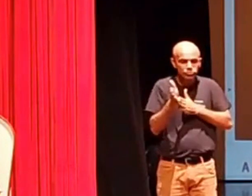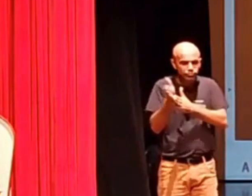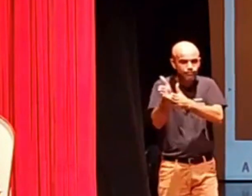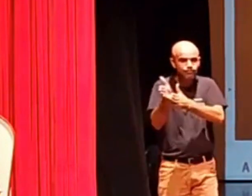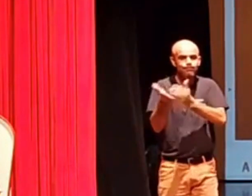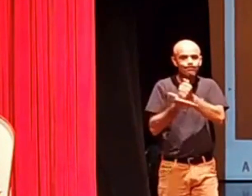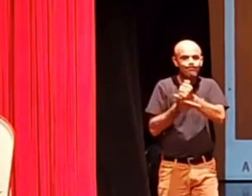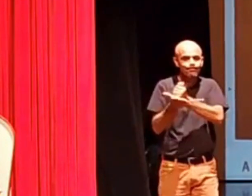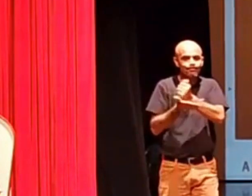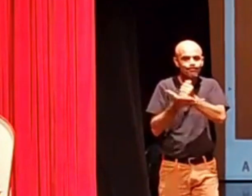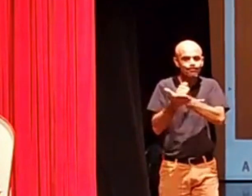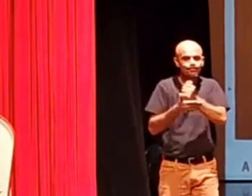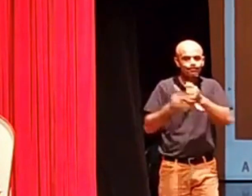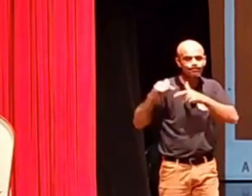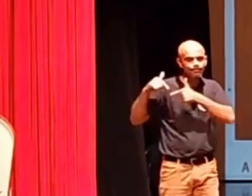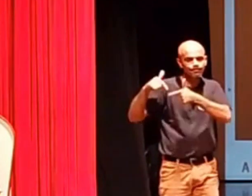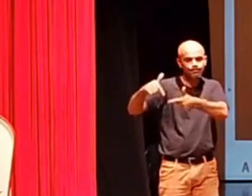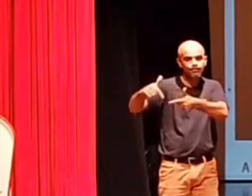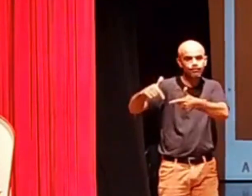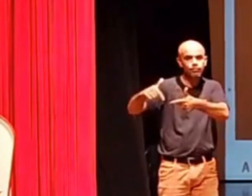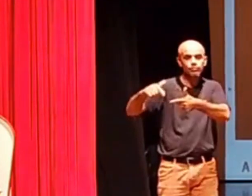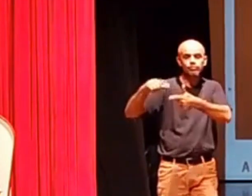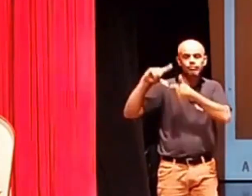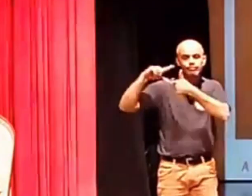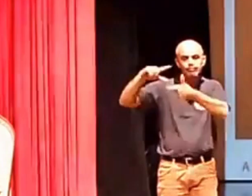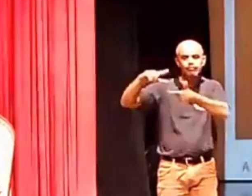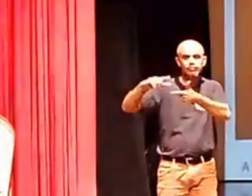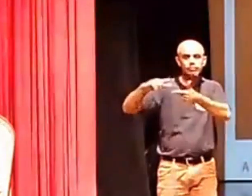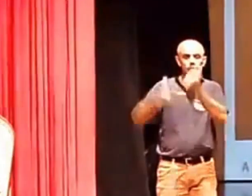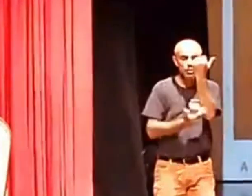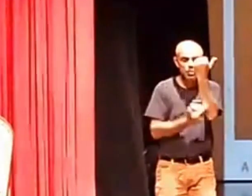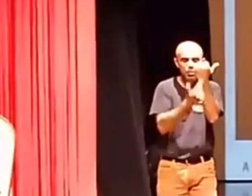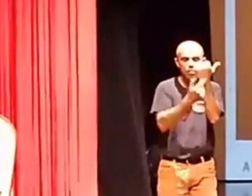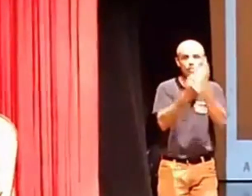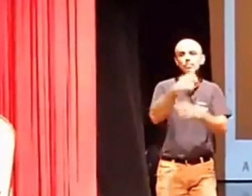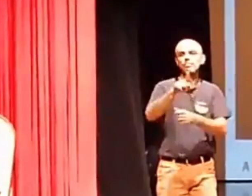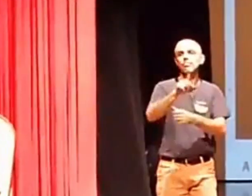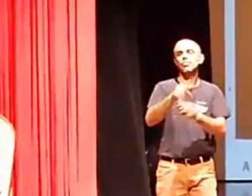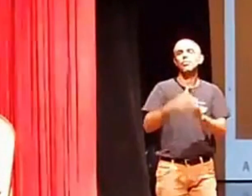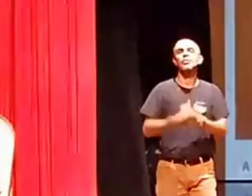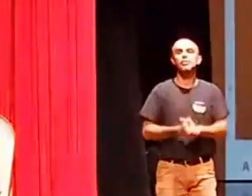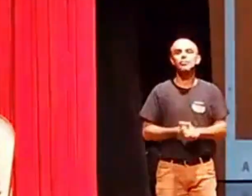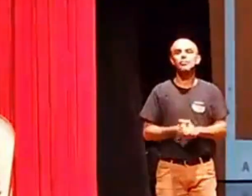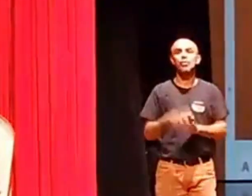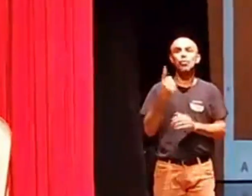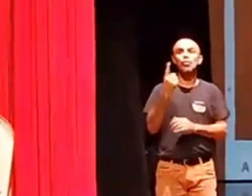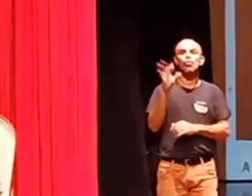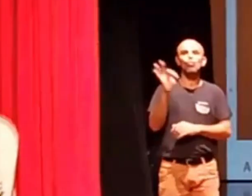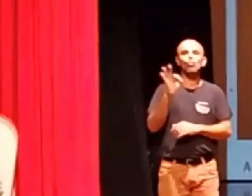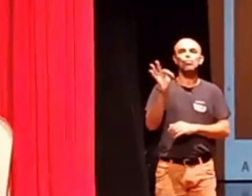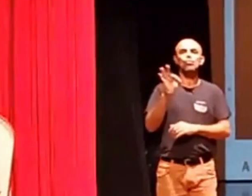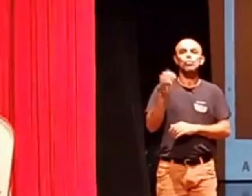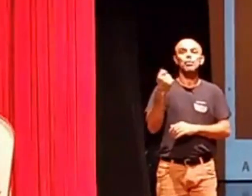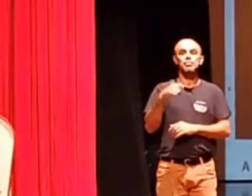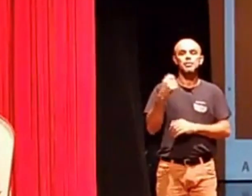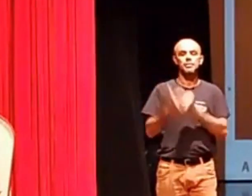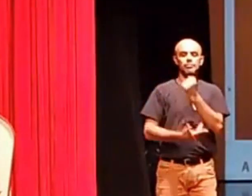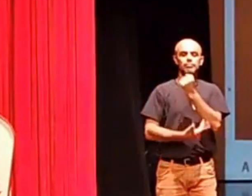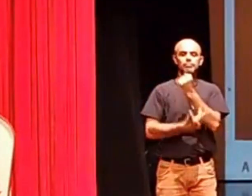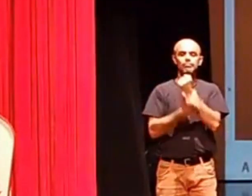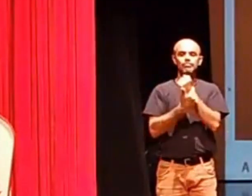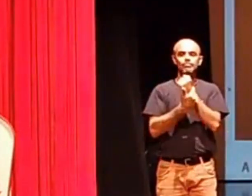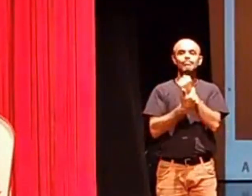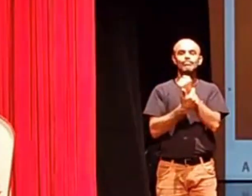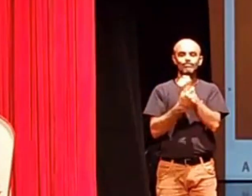não precisa entrar com a intervenção cirúrgica. 1% já requer indicação